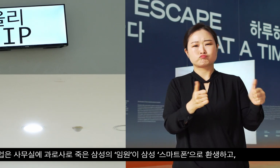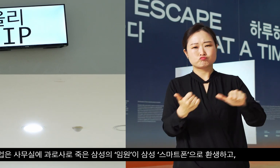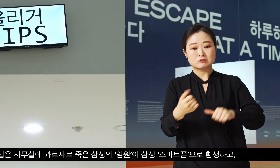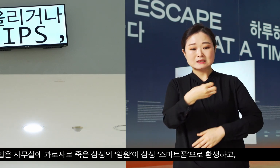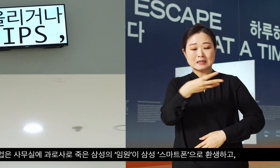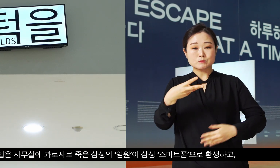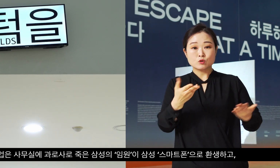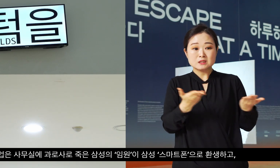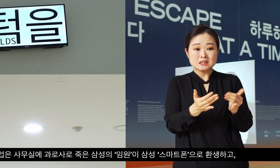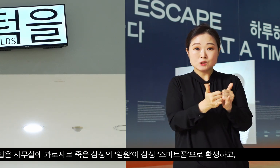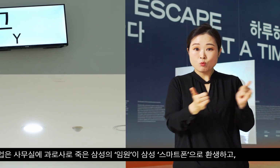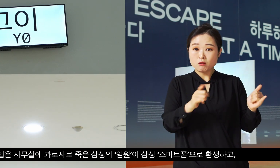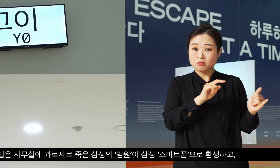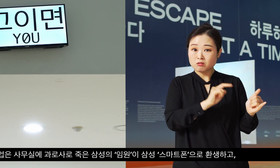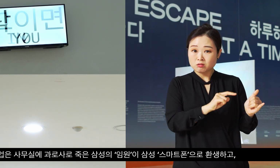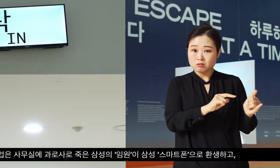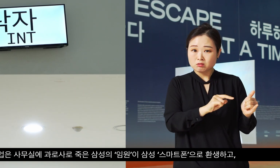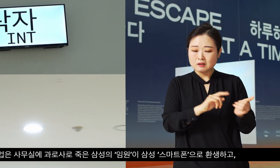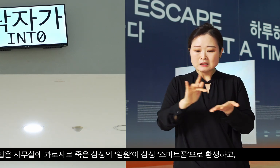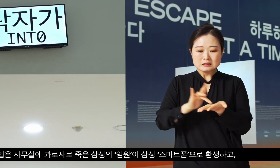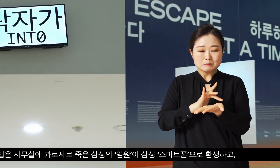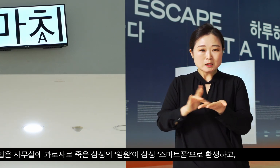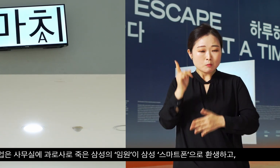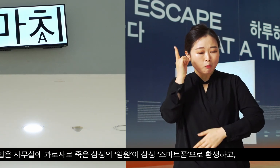삼성 스마트폰으로 환생하고